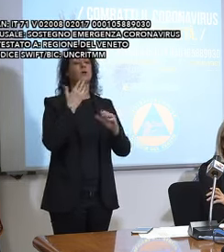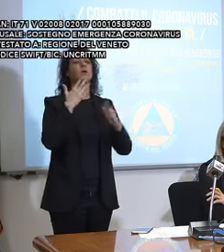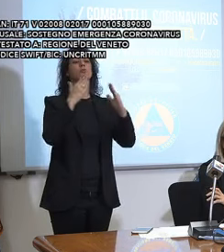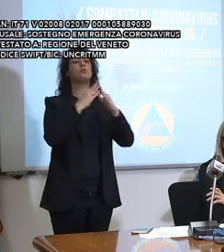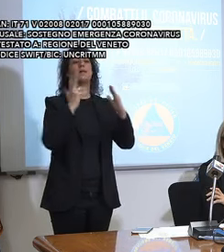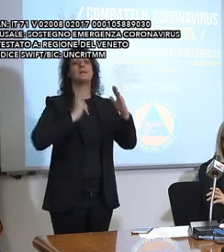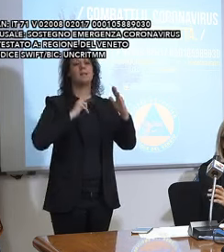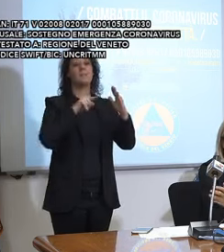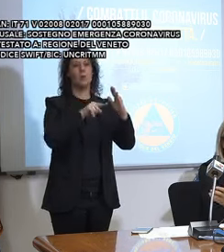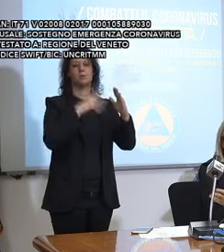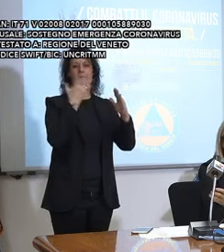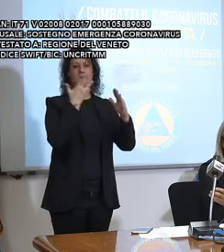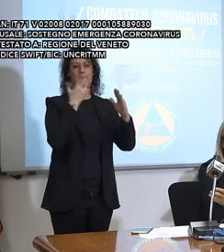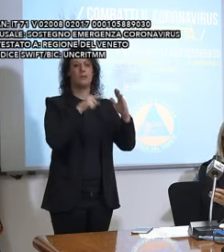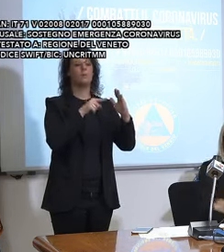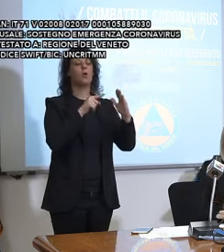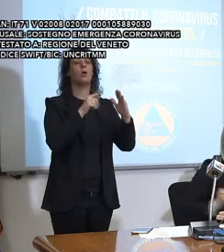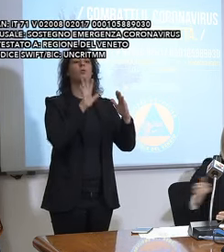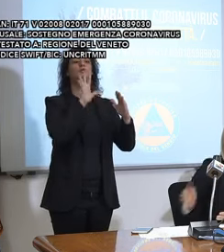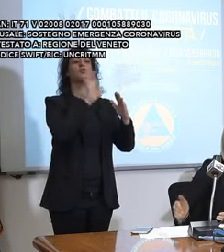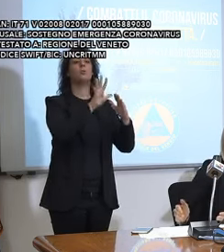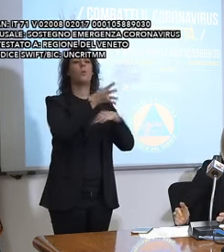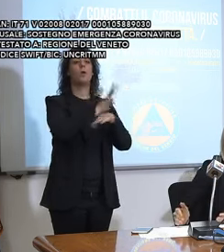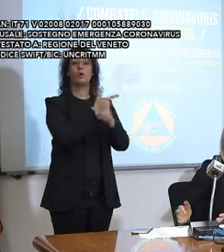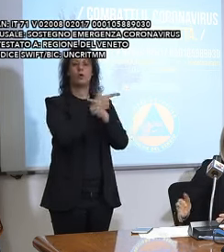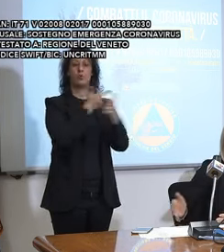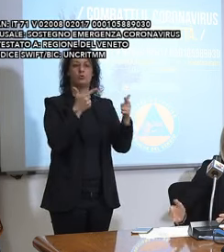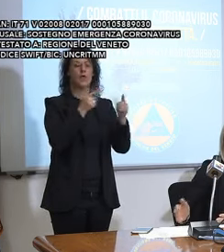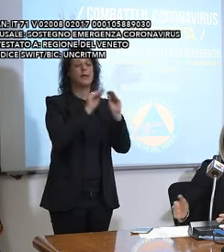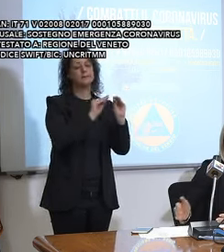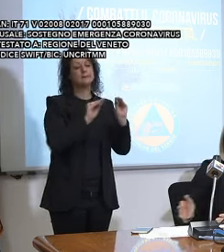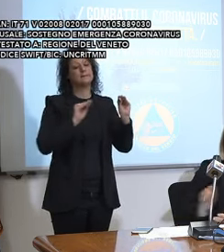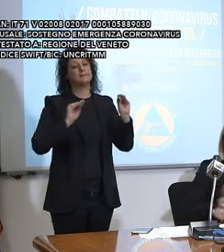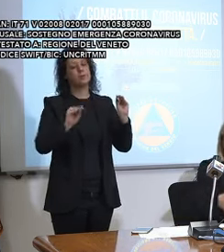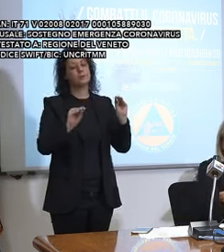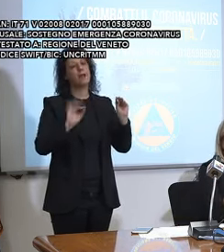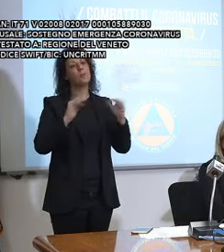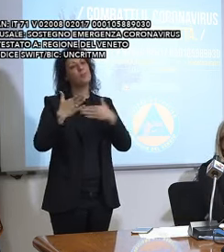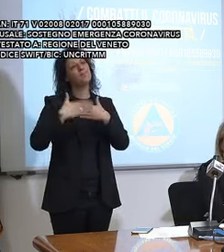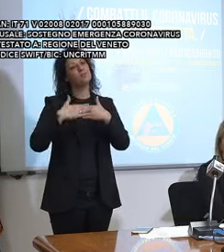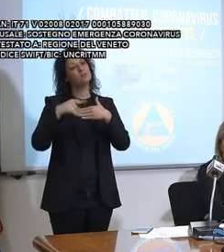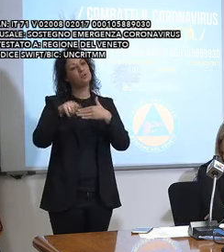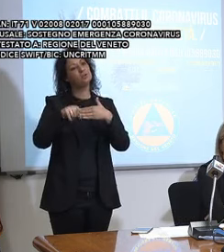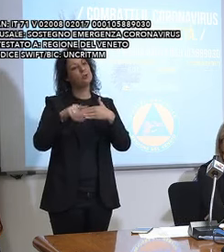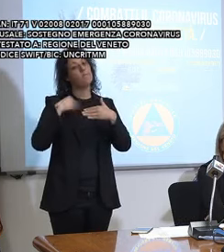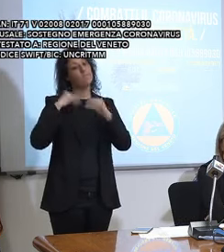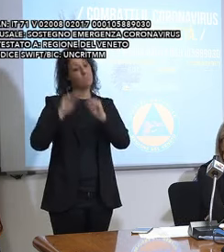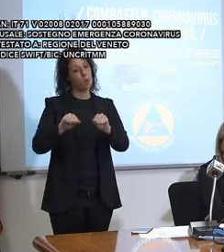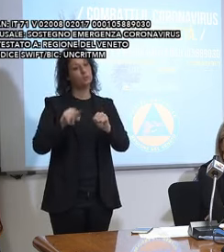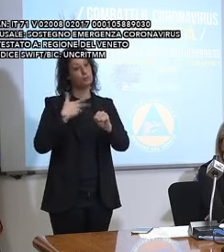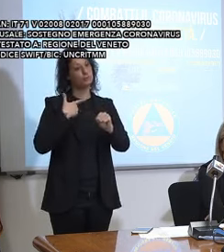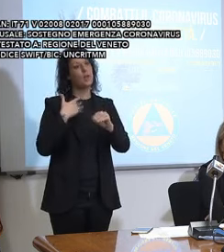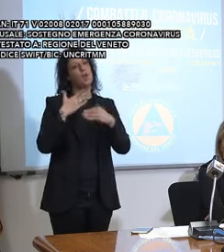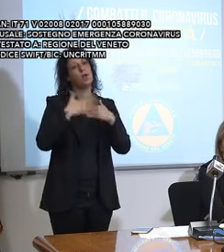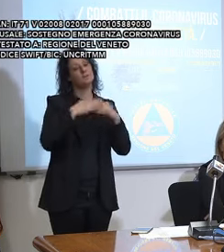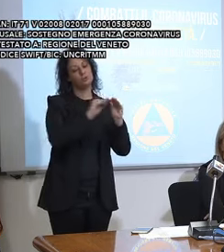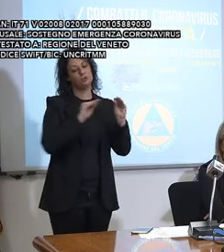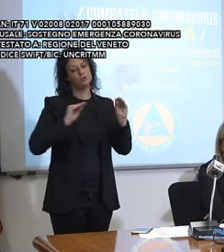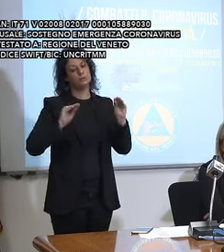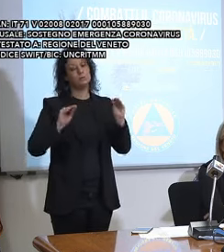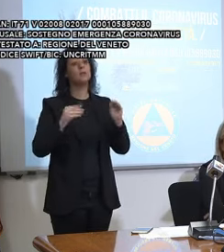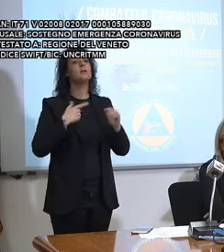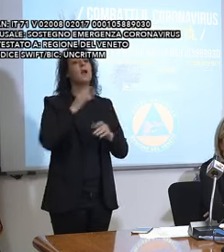hanno spostato i cinque negativi nella struttura vicina che aveva posto eccetera, quindi ci sono state degli